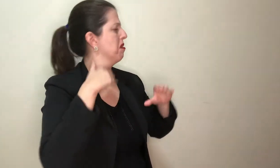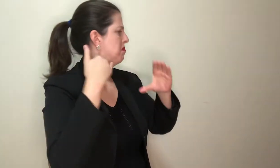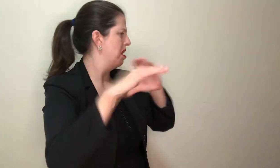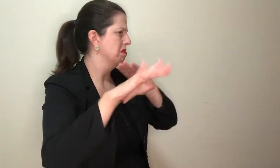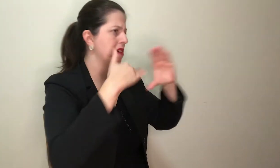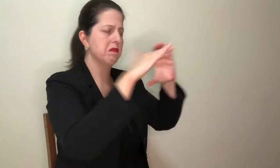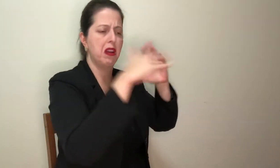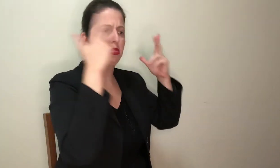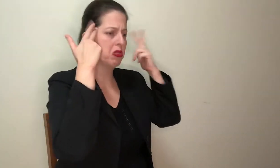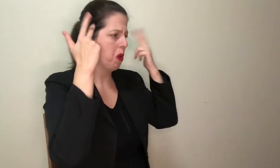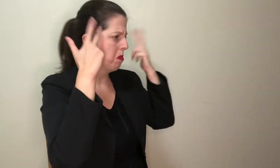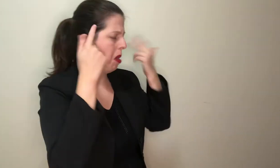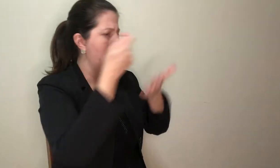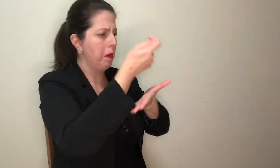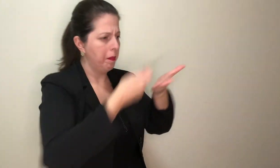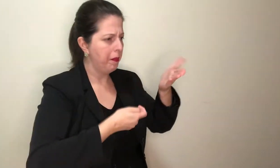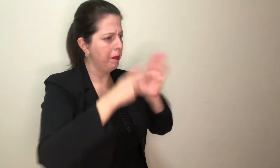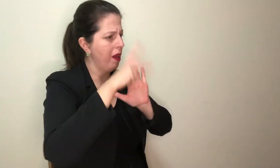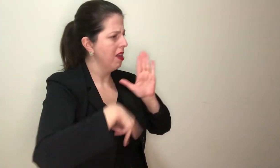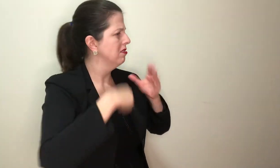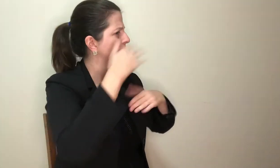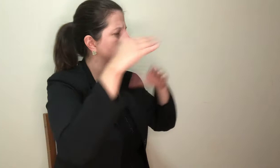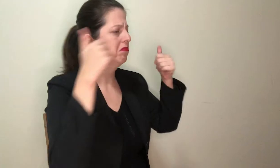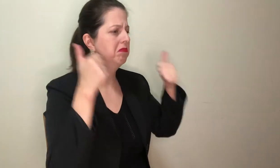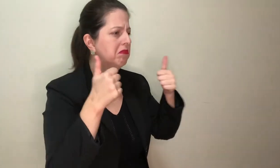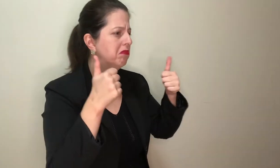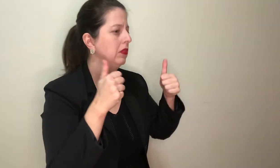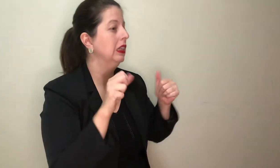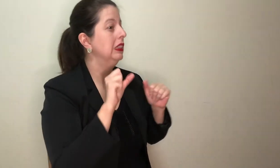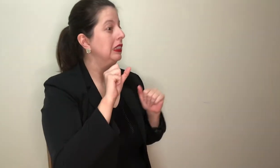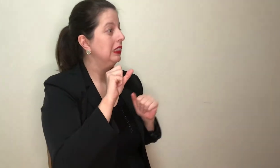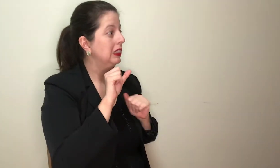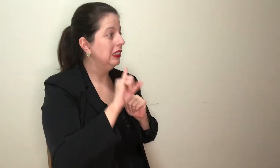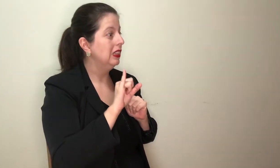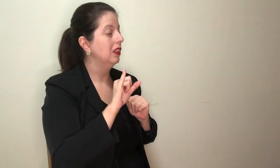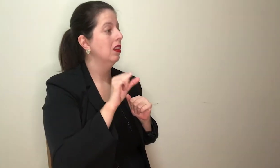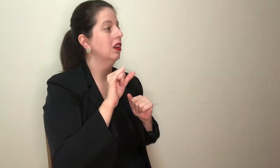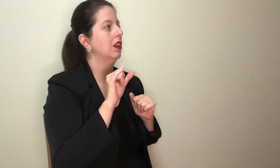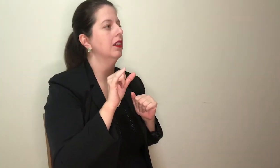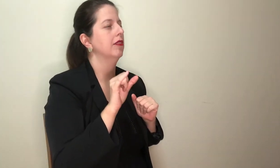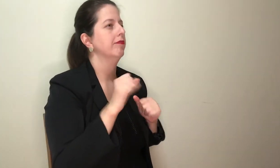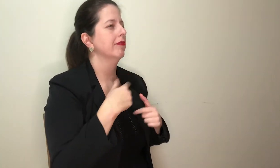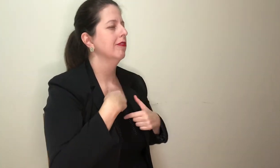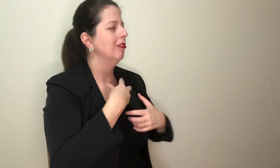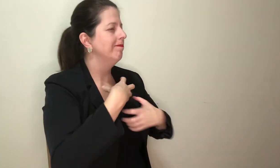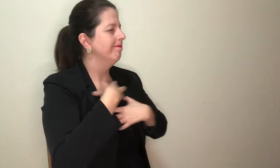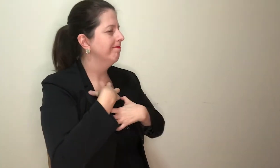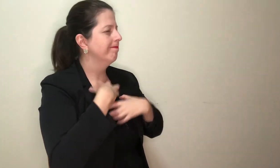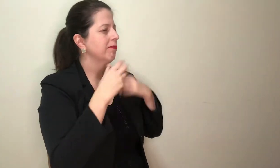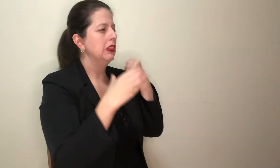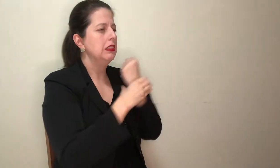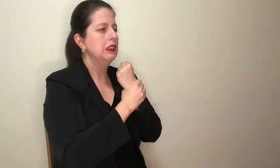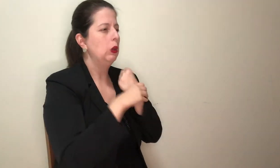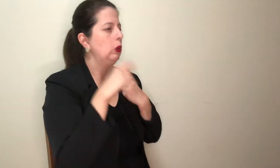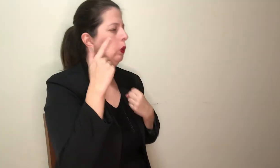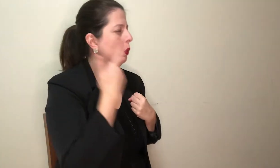dúvida, não estou muito bem segura do que eu escrevi, está claro, encaminho para o intérprete. Ele